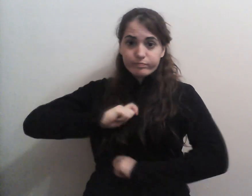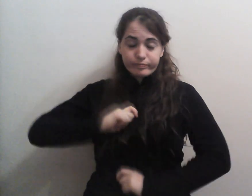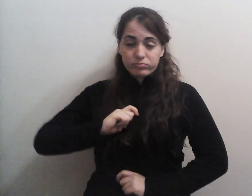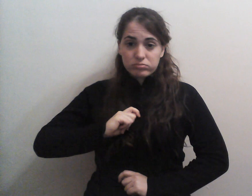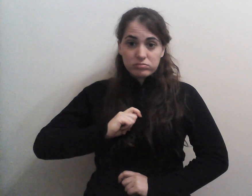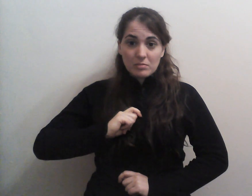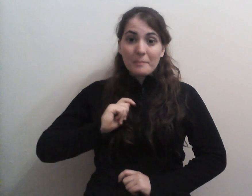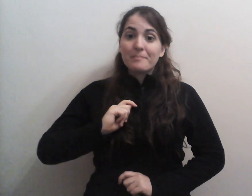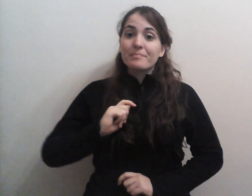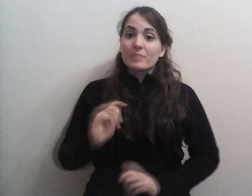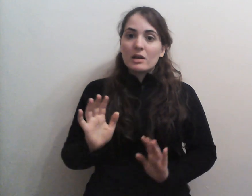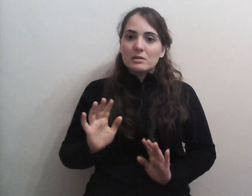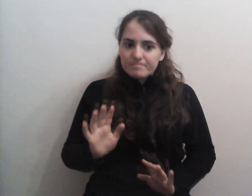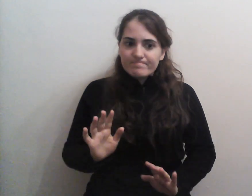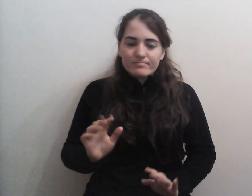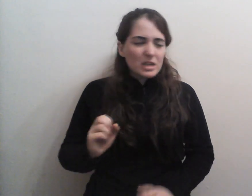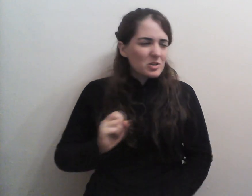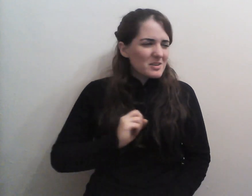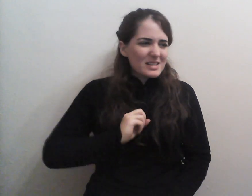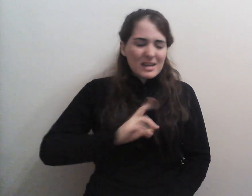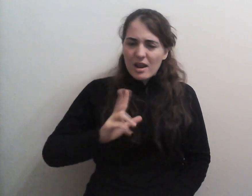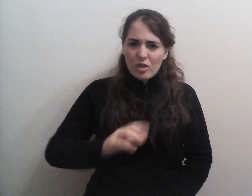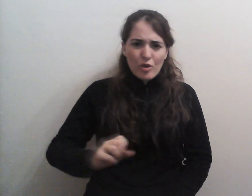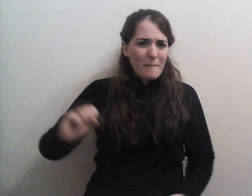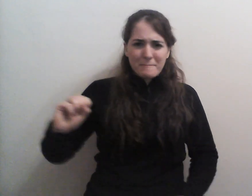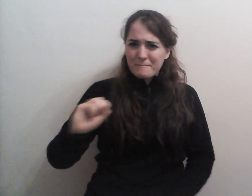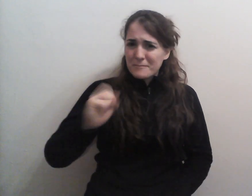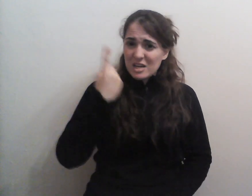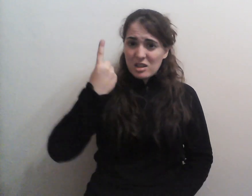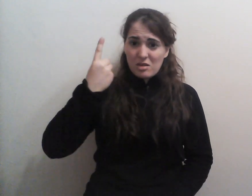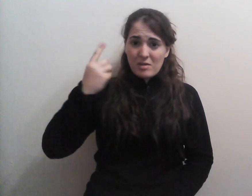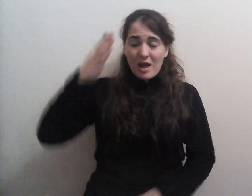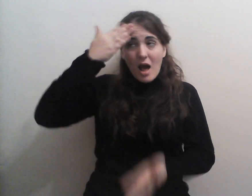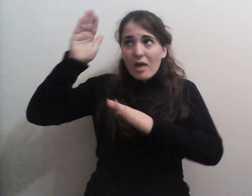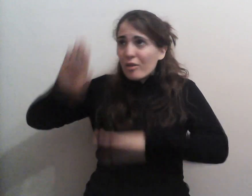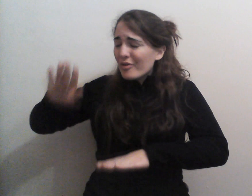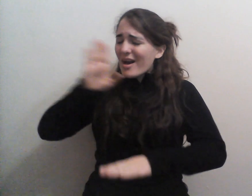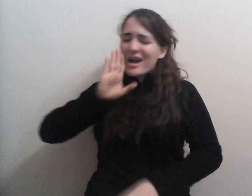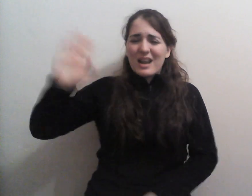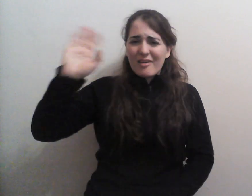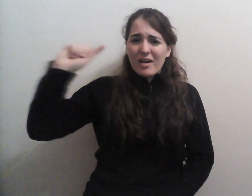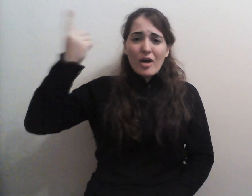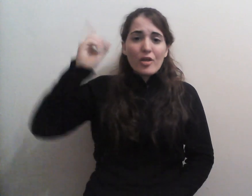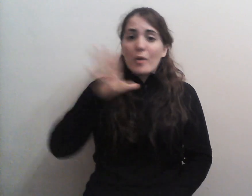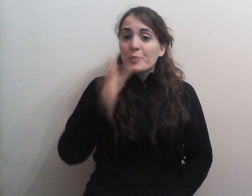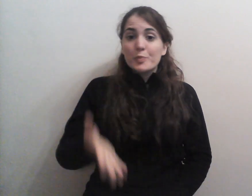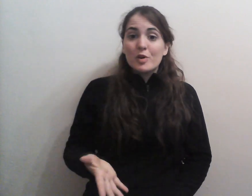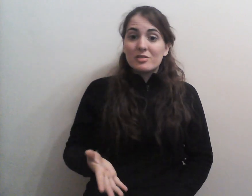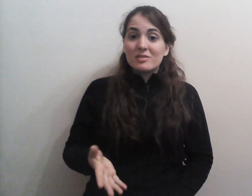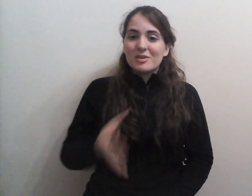da, la razón más excelsa para nuestra adoración es que Dios es quien es.